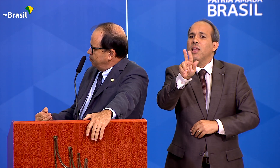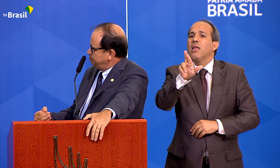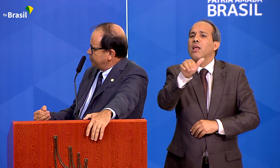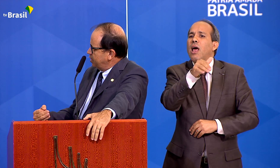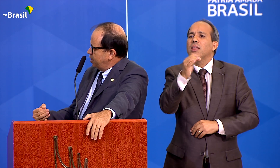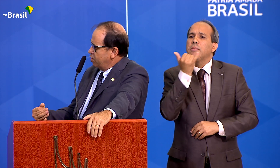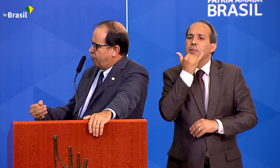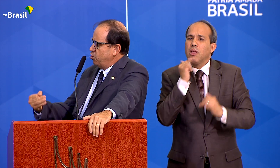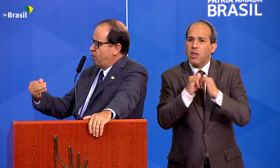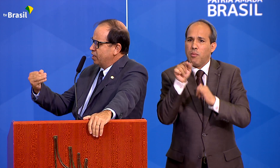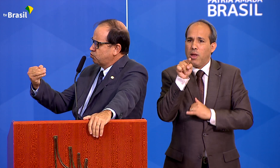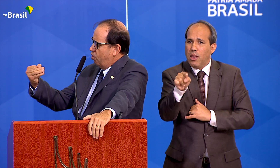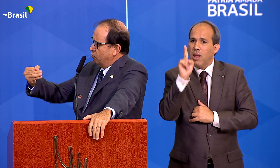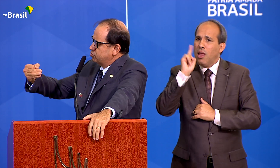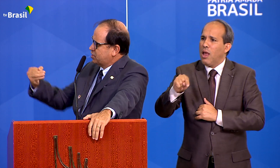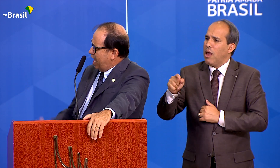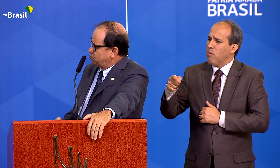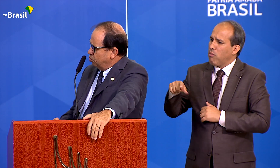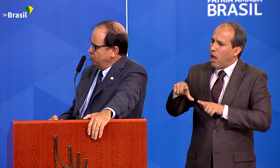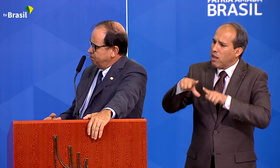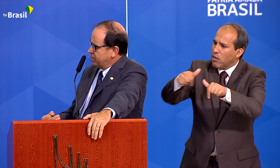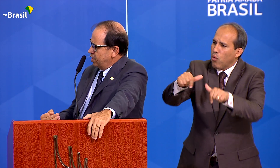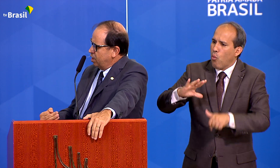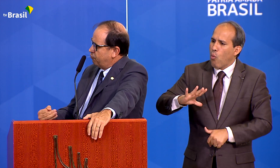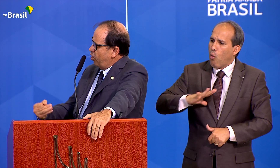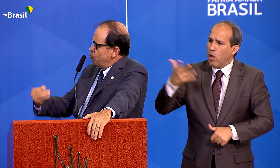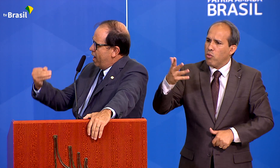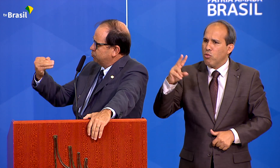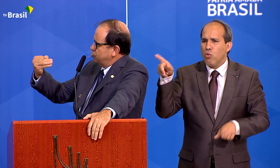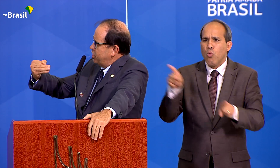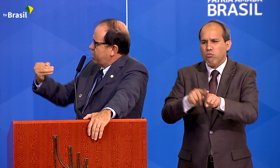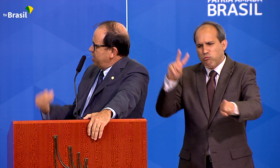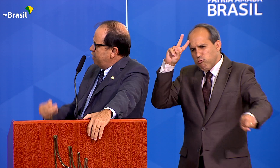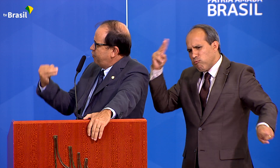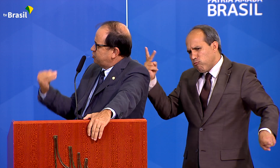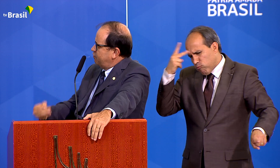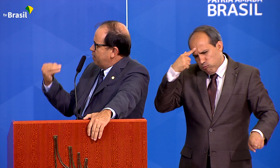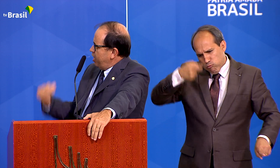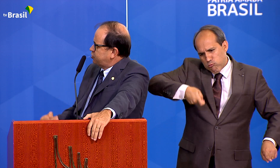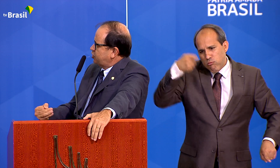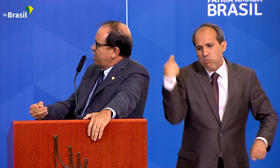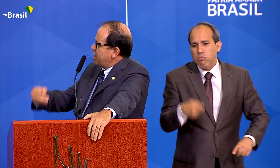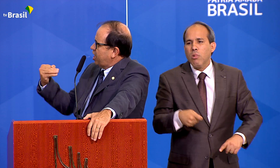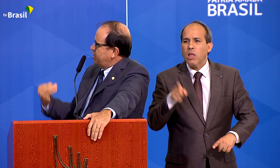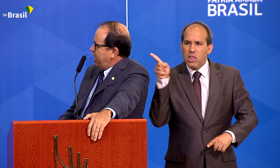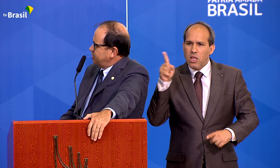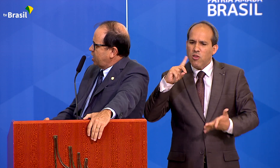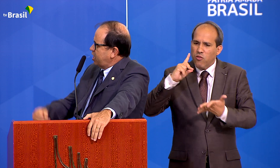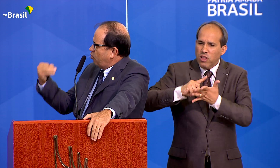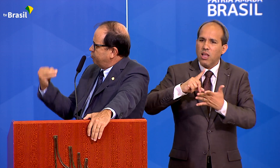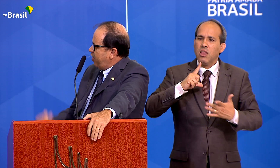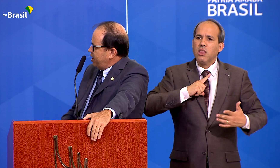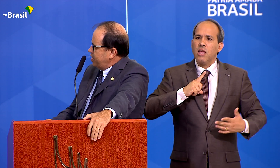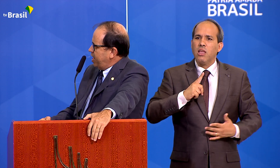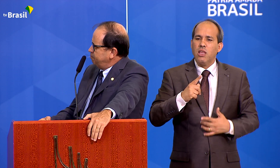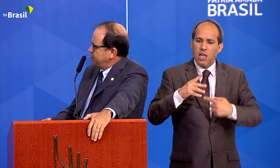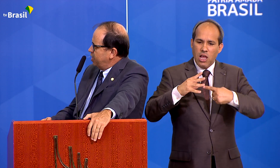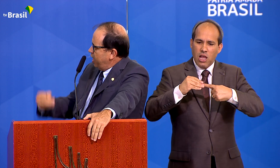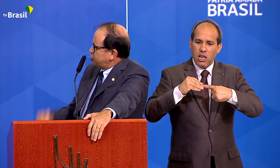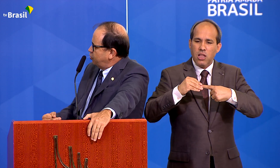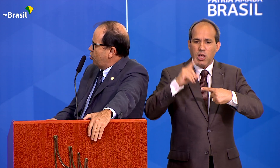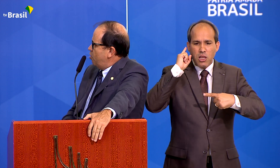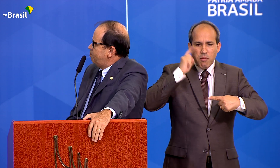corajoso põe um ato ousado põe um ato de quem efetivamente tem a caneta que